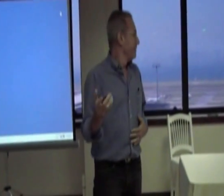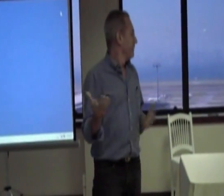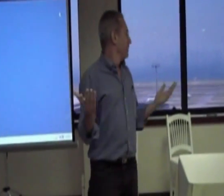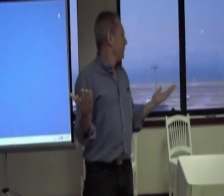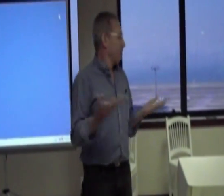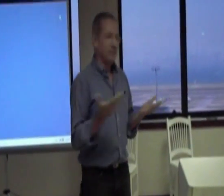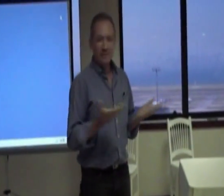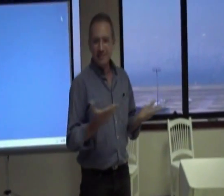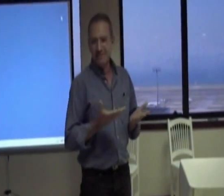Bom dia a todos.